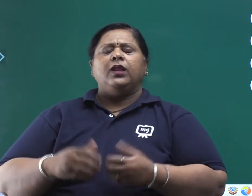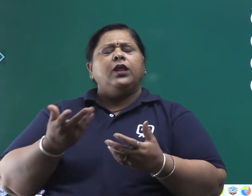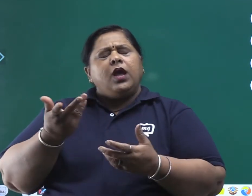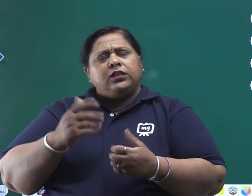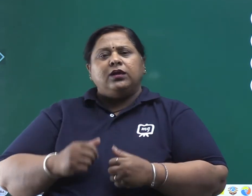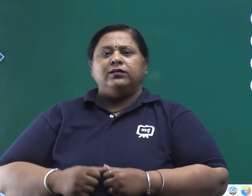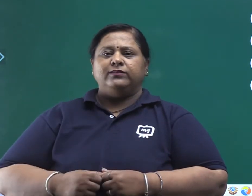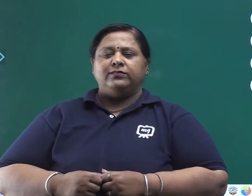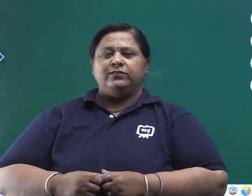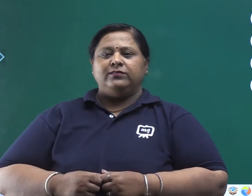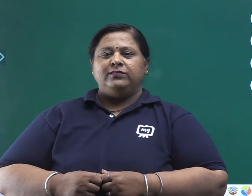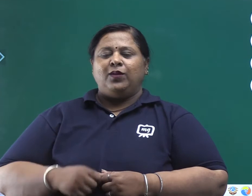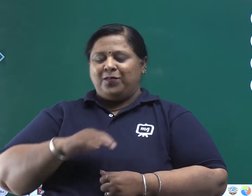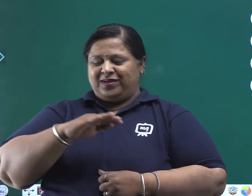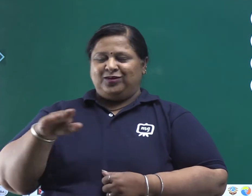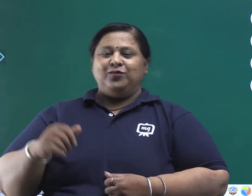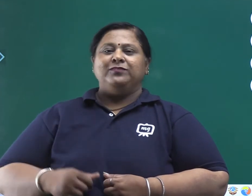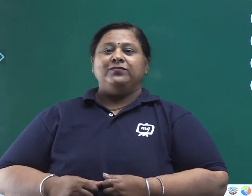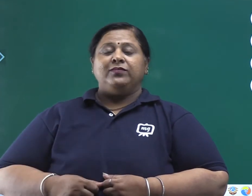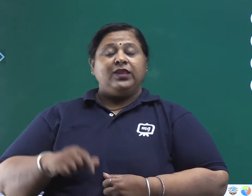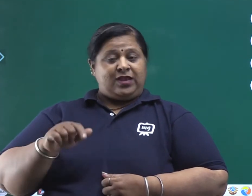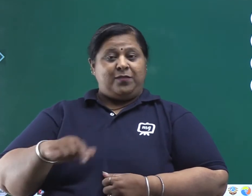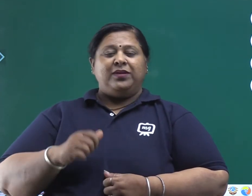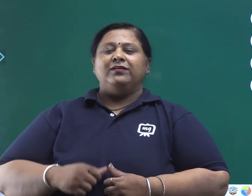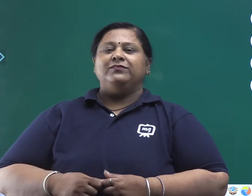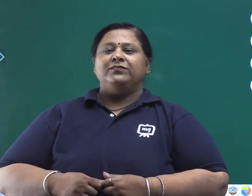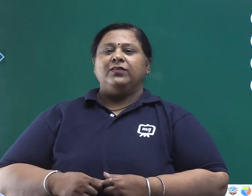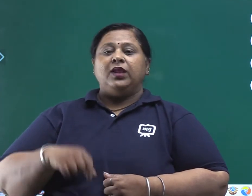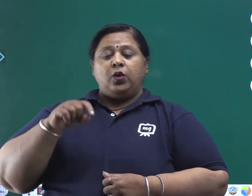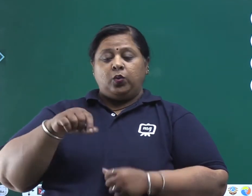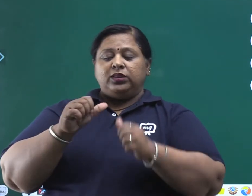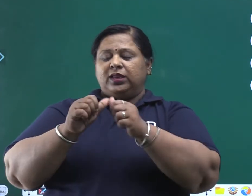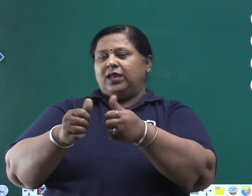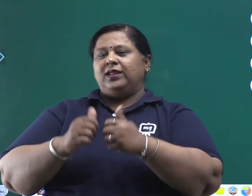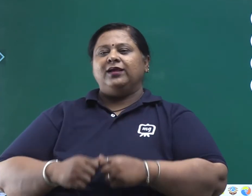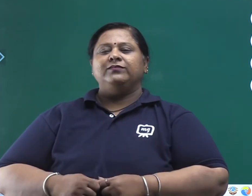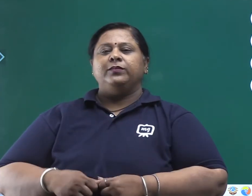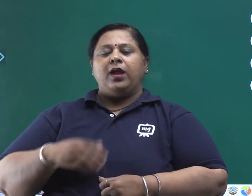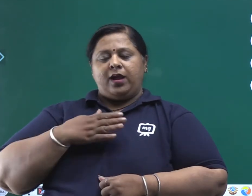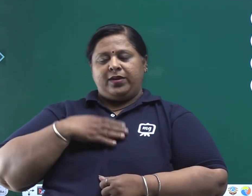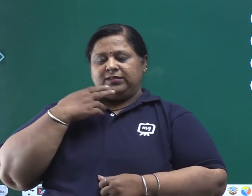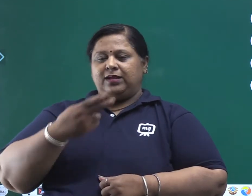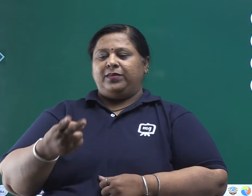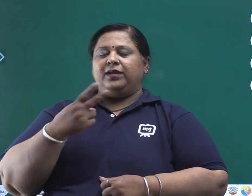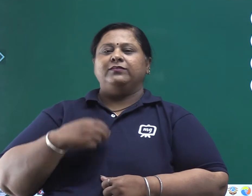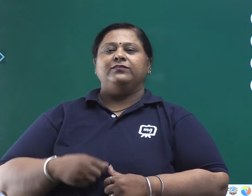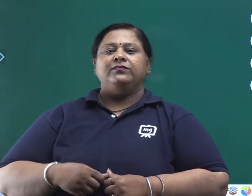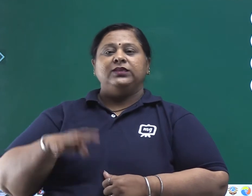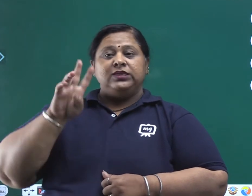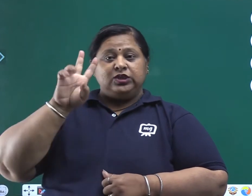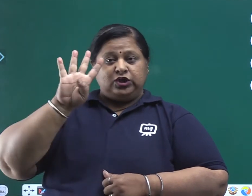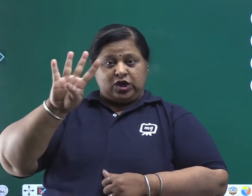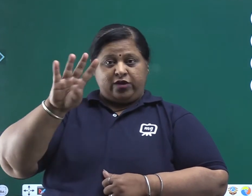क्या था? बच्चों, यहाँ पर उत्तर के लिए हमारे सामने